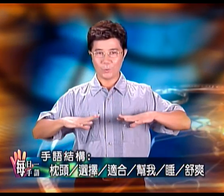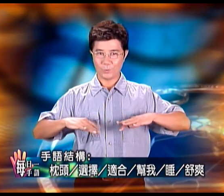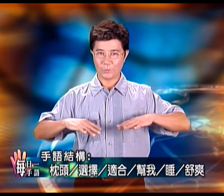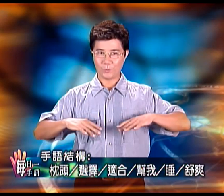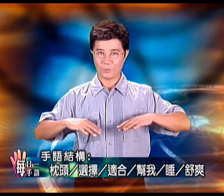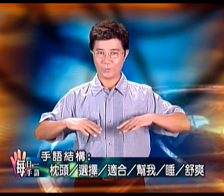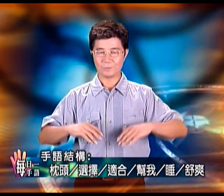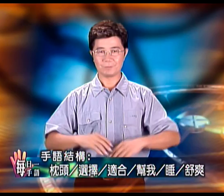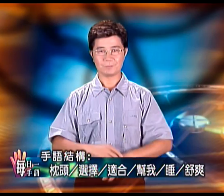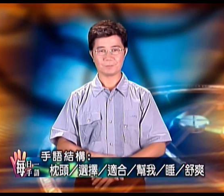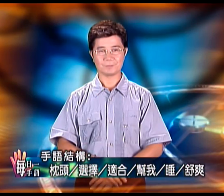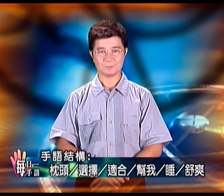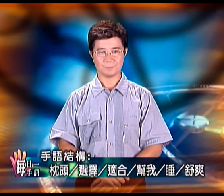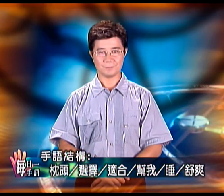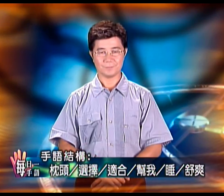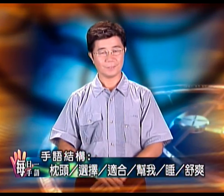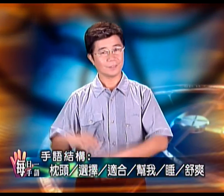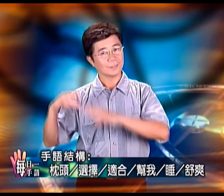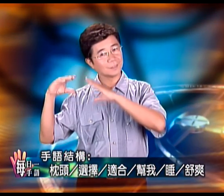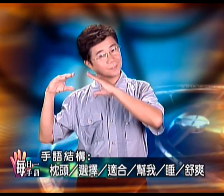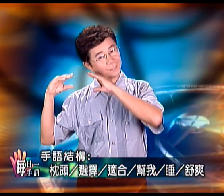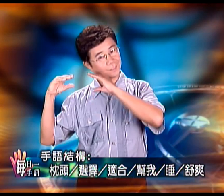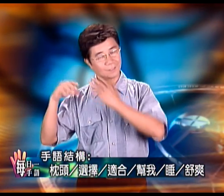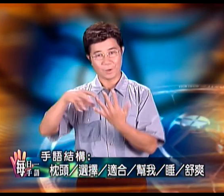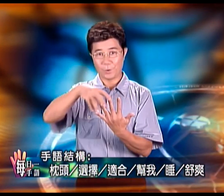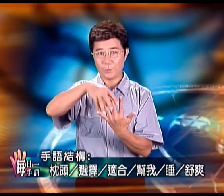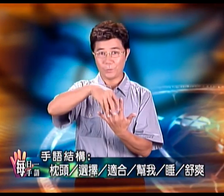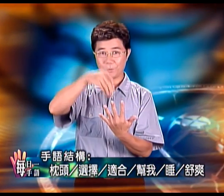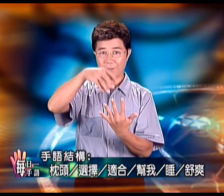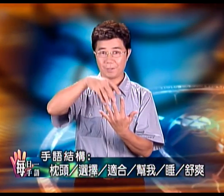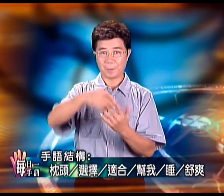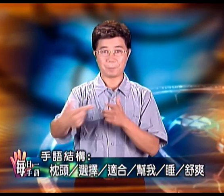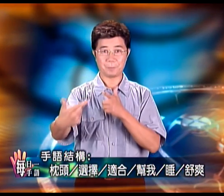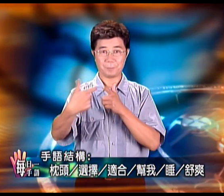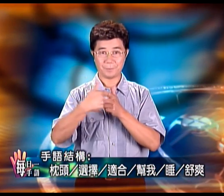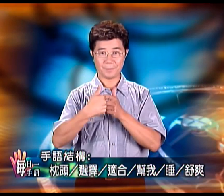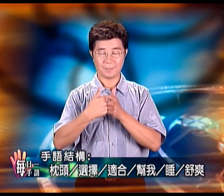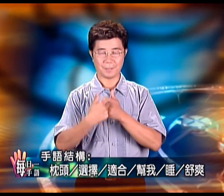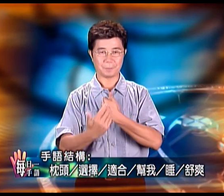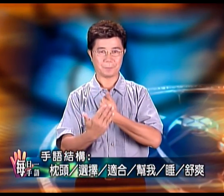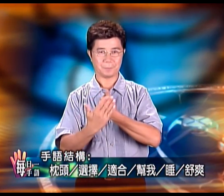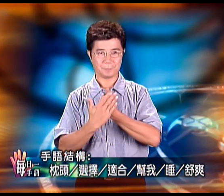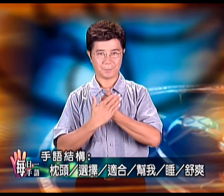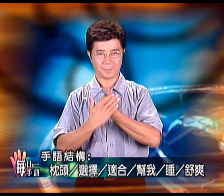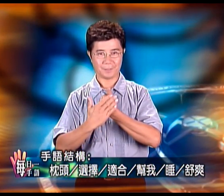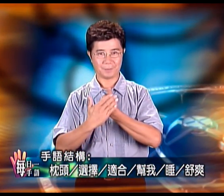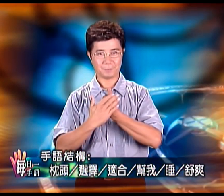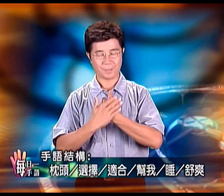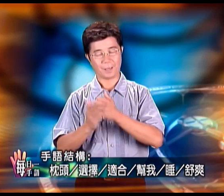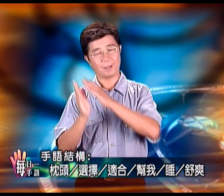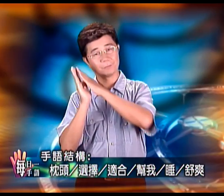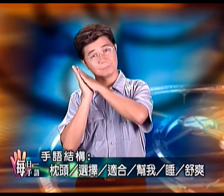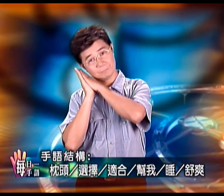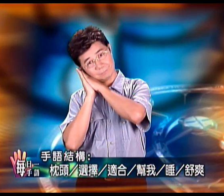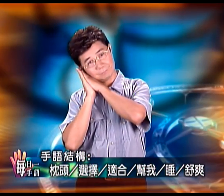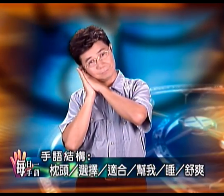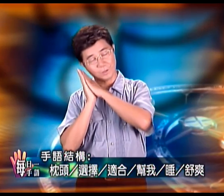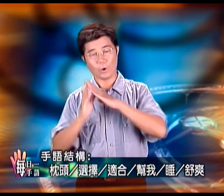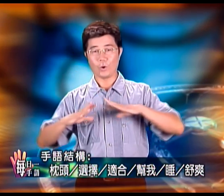结构是：枕头、选择、适合、帮我、睡、舒